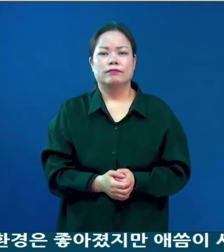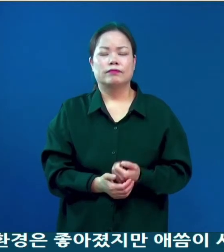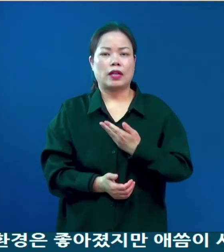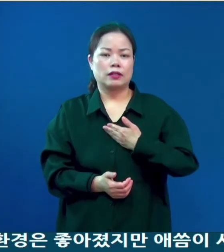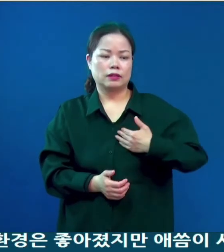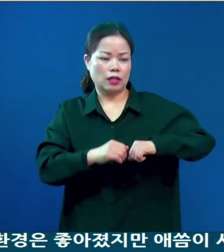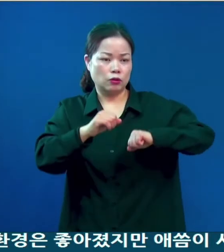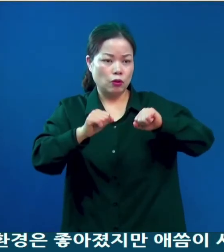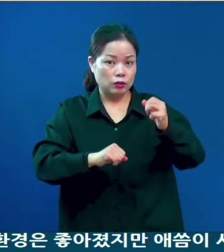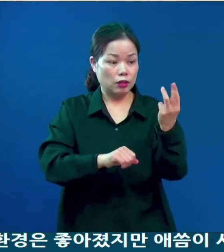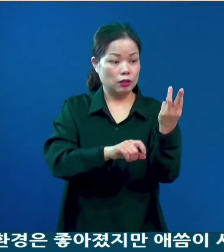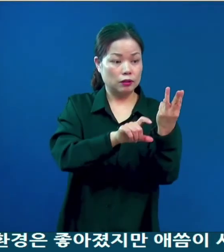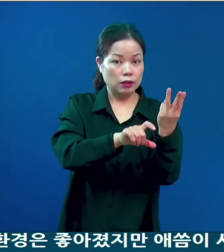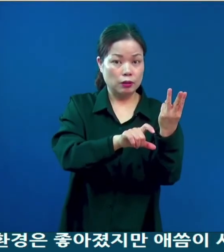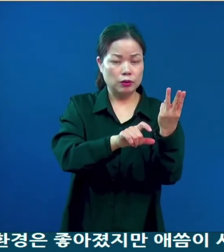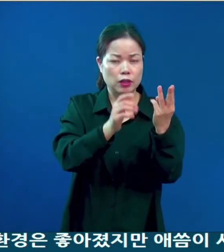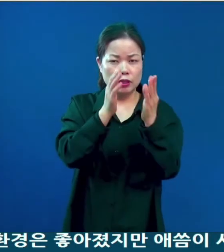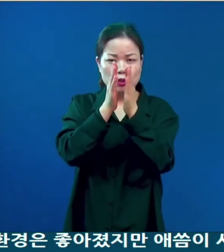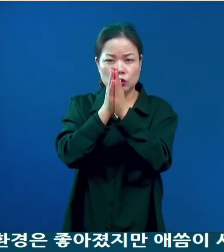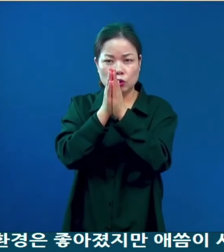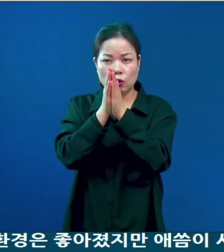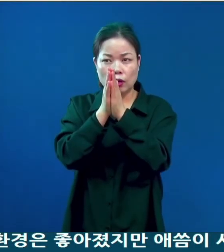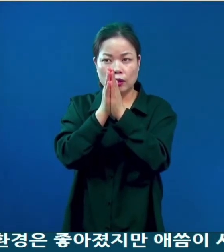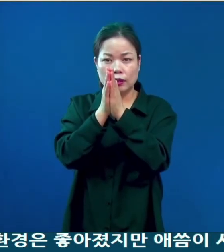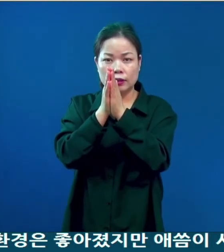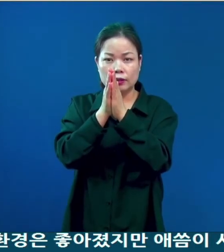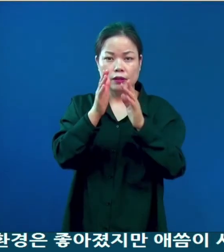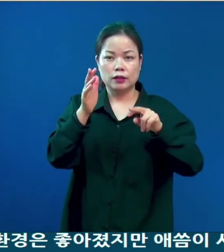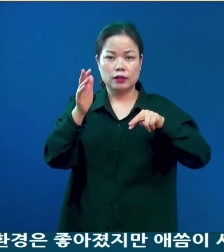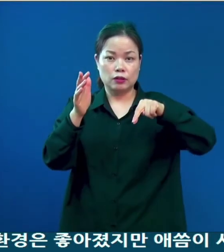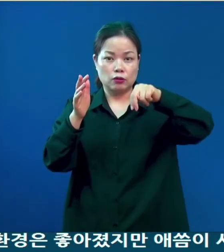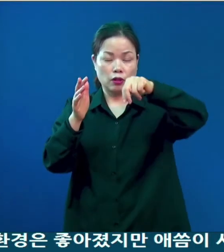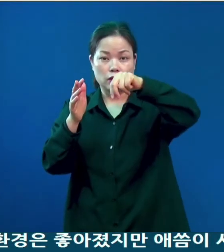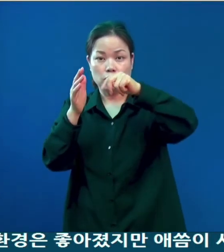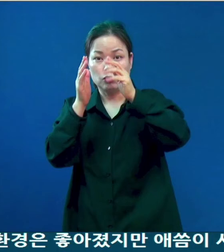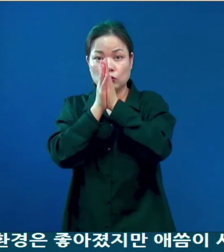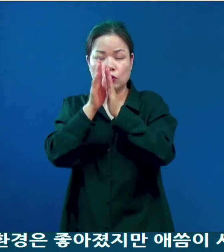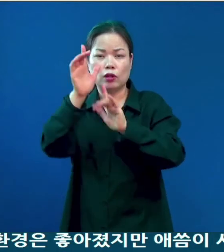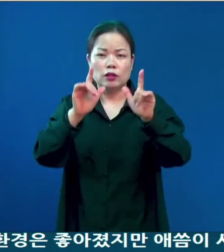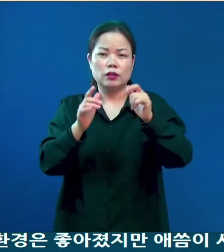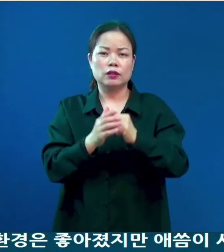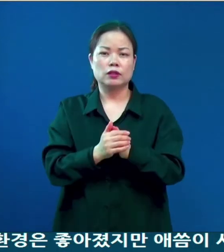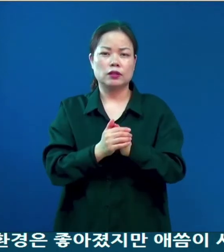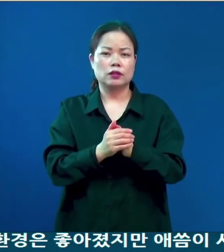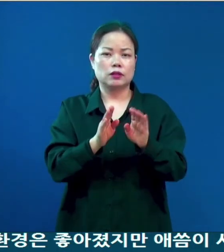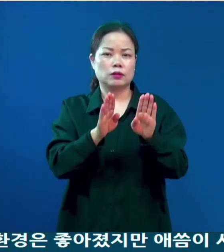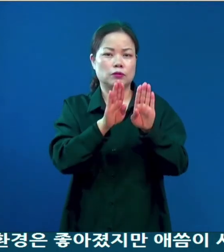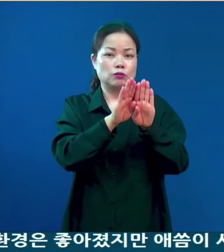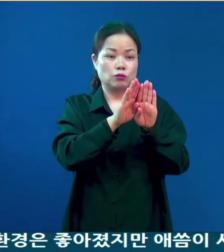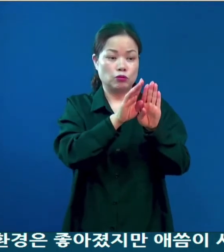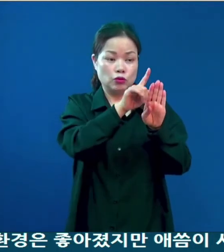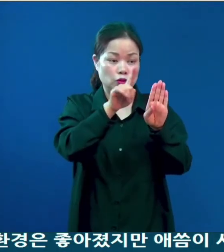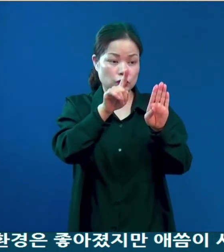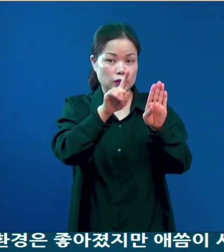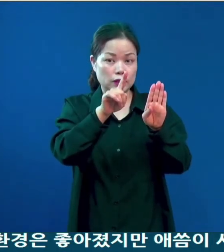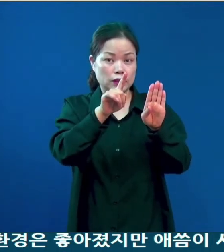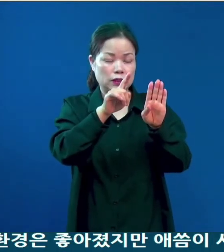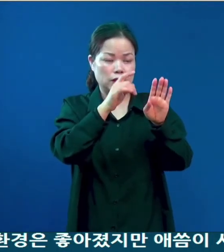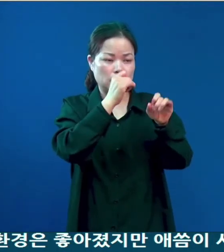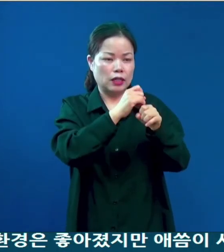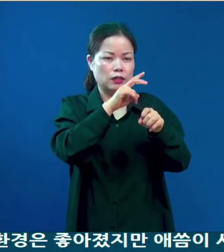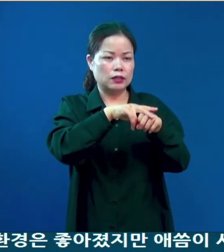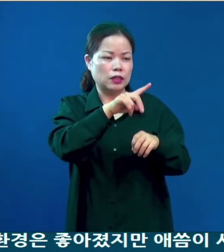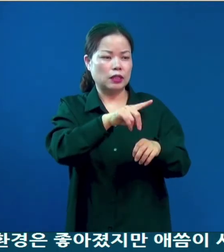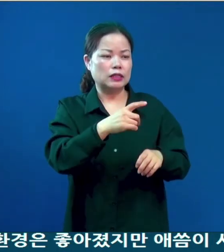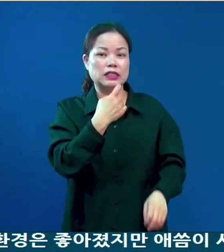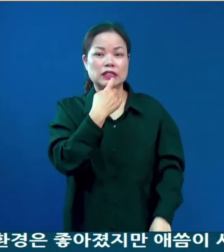사도행전 3장에 보면 기도하러 올라가는 베드로와 요한의 모습 보죠? 미문에 앉아있는 안진뱅이를 향해서 이렇게